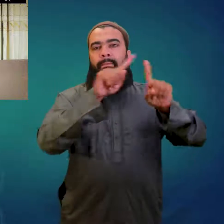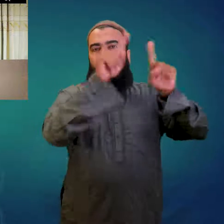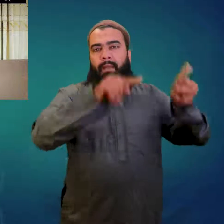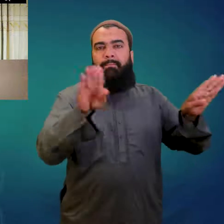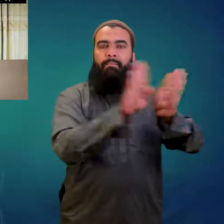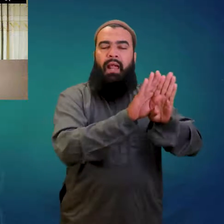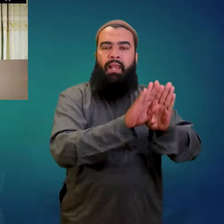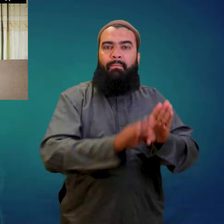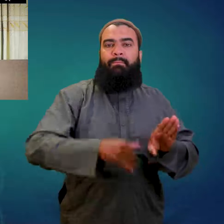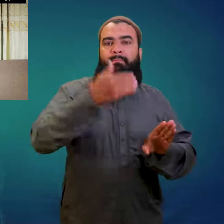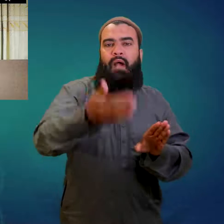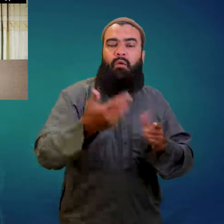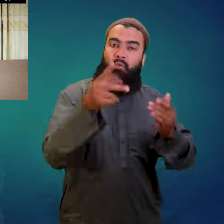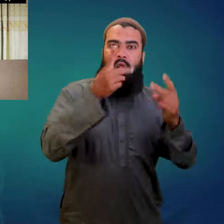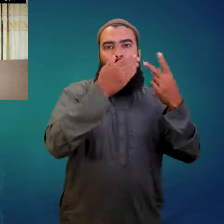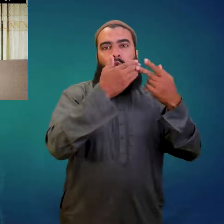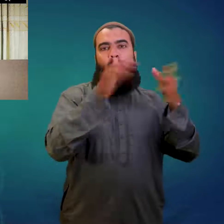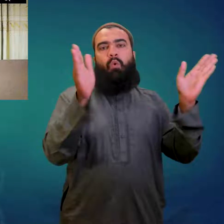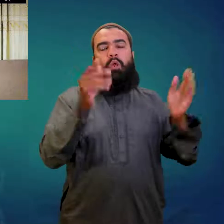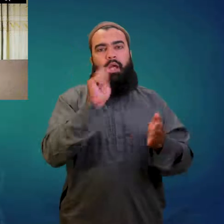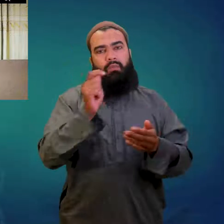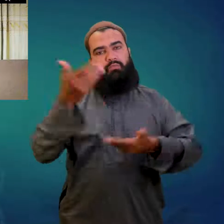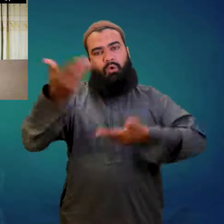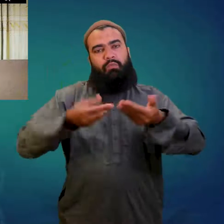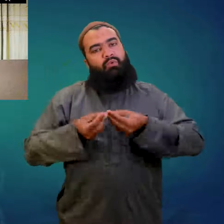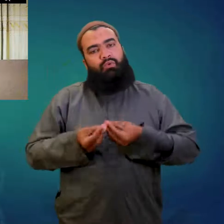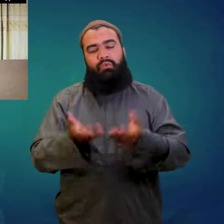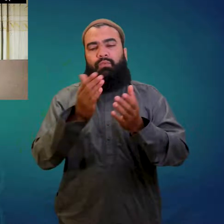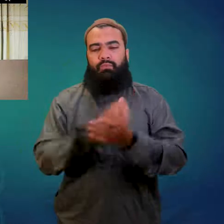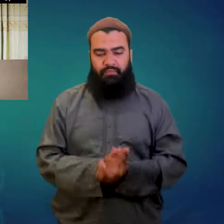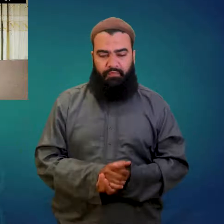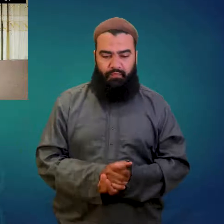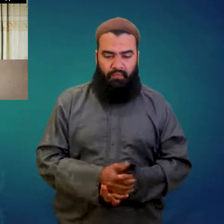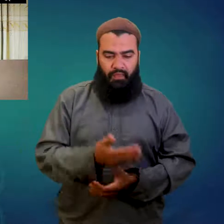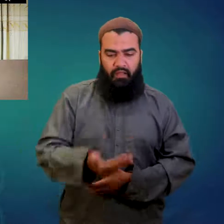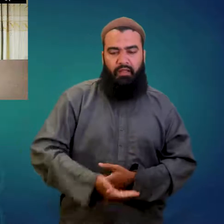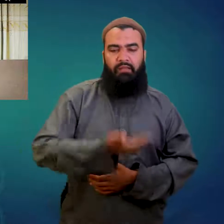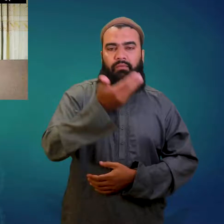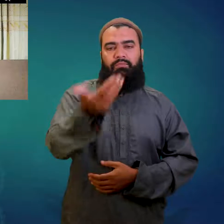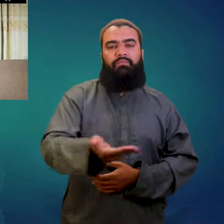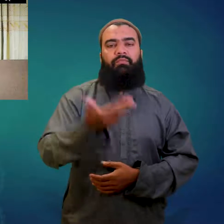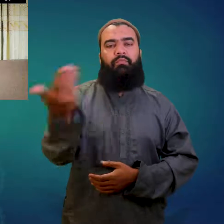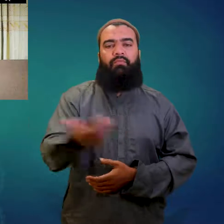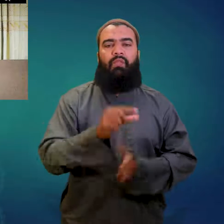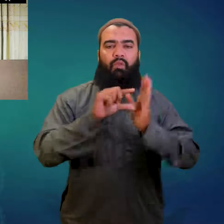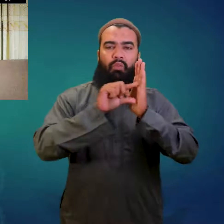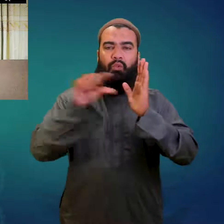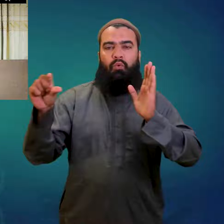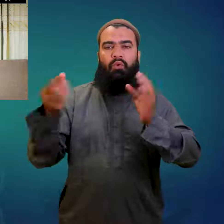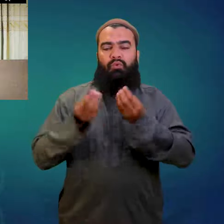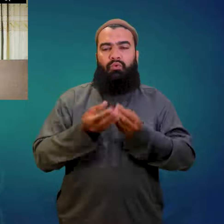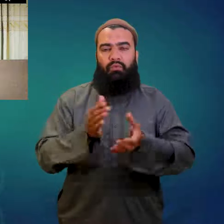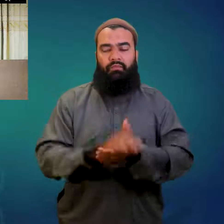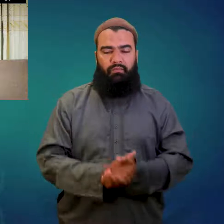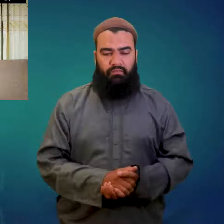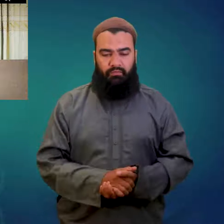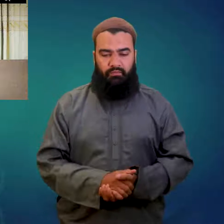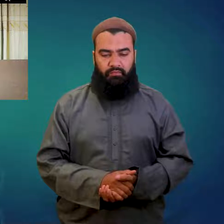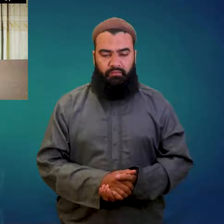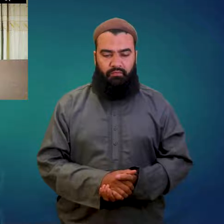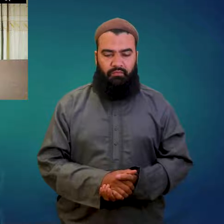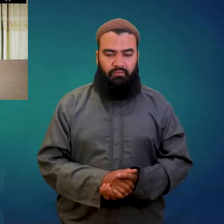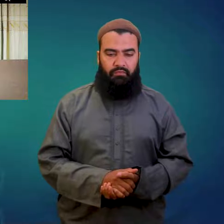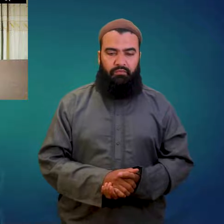سورۃ المنافقون مدنی صورت ہے، رکوع نمبر 14 آیت نمبر 9، یا ایھا